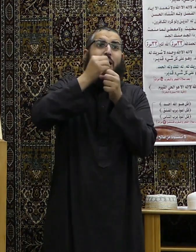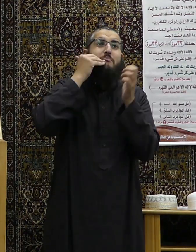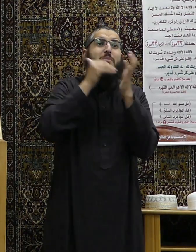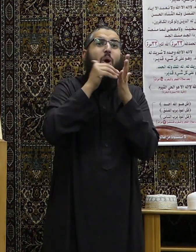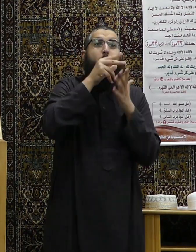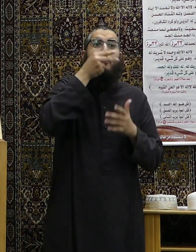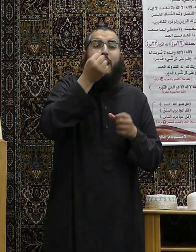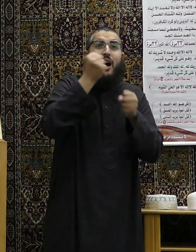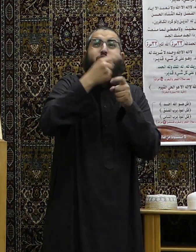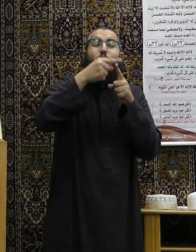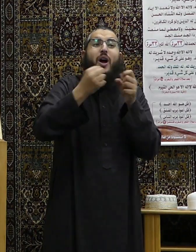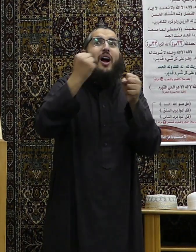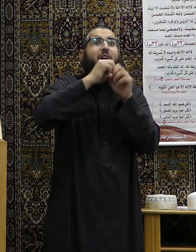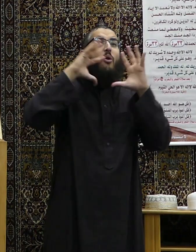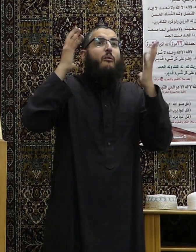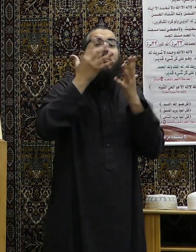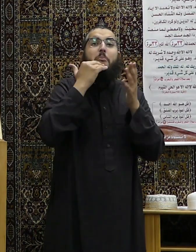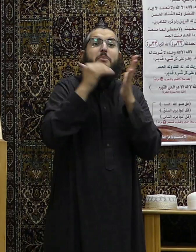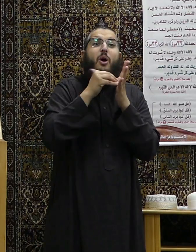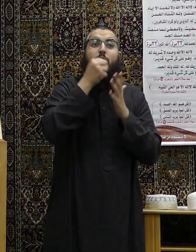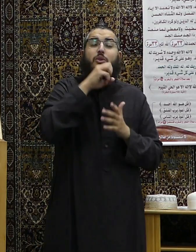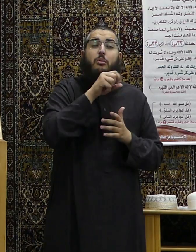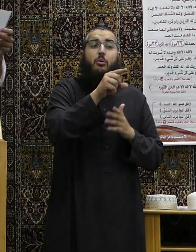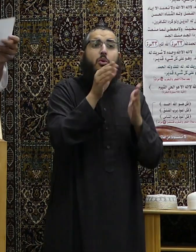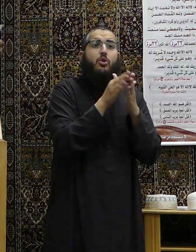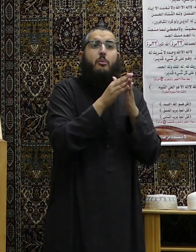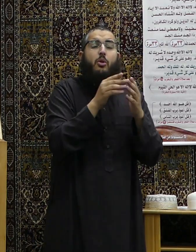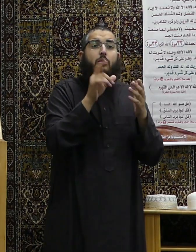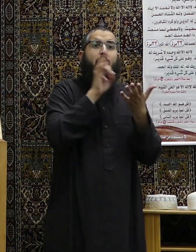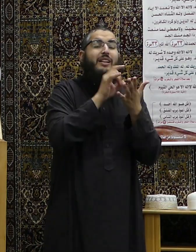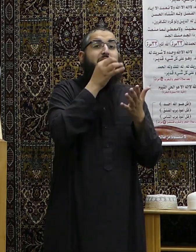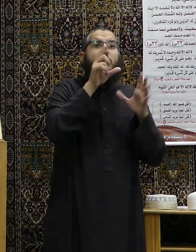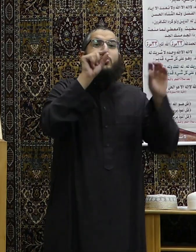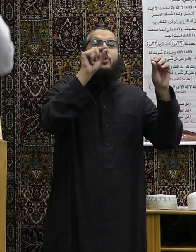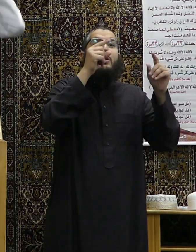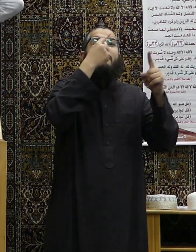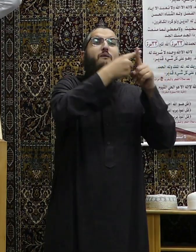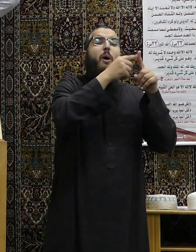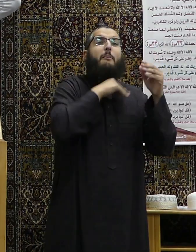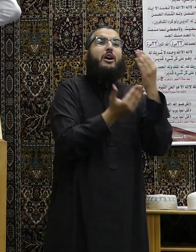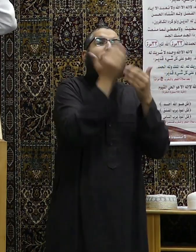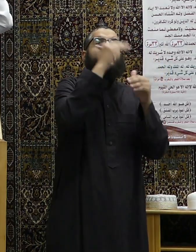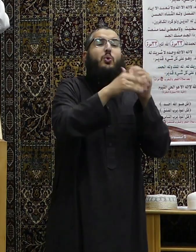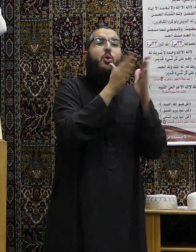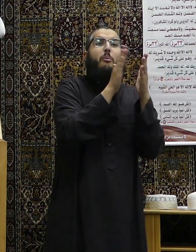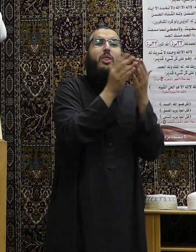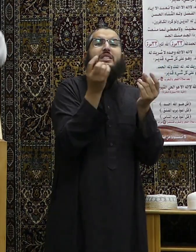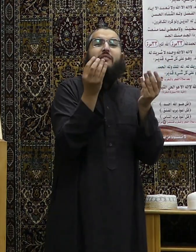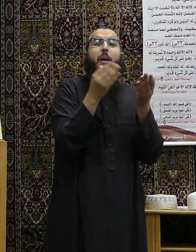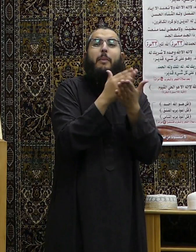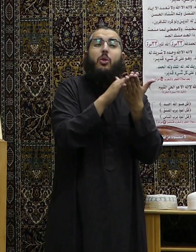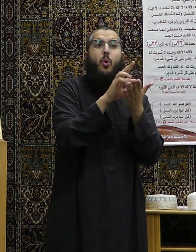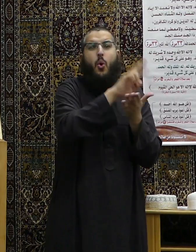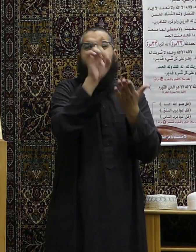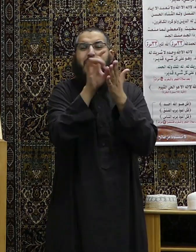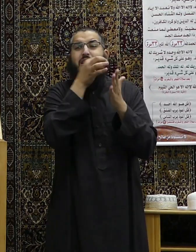à Allah subhanahu wa ta'ala dans une version 70 fois par jour, comme c'est rapporté par Bukhari et Muslim. Dans une autre version, 100 fois par jour. Vous vous